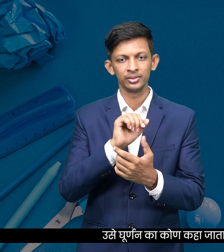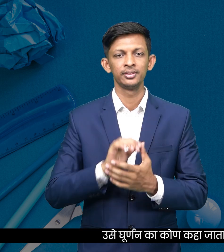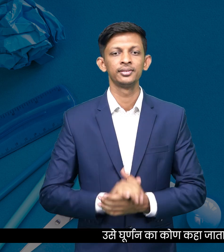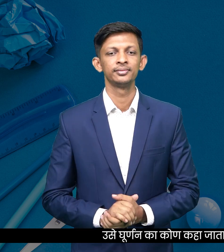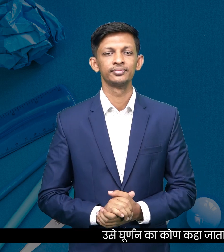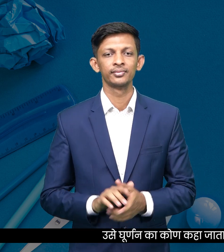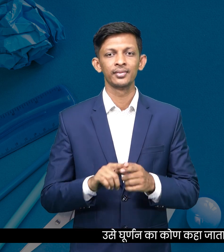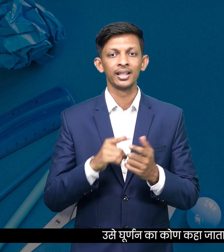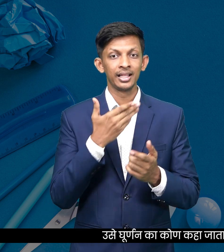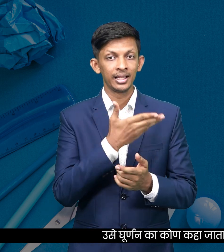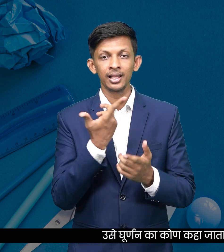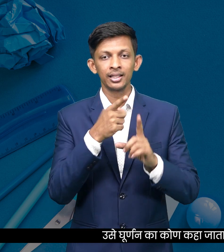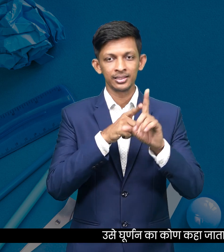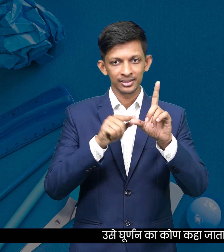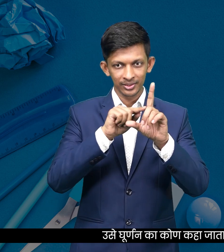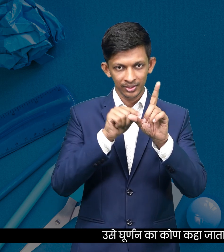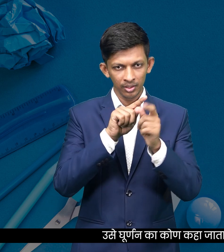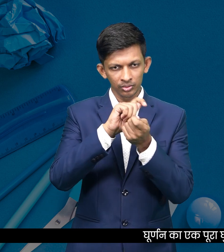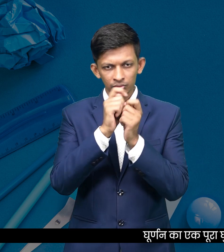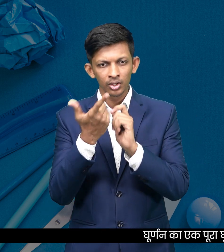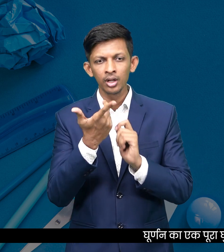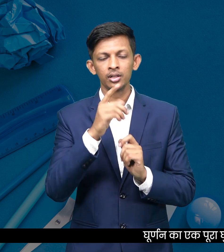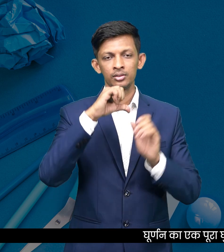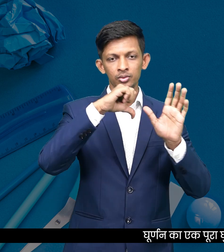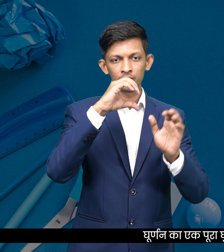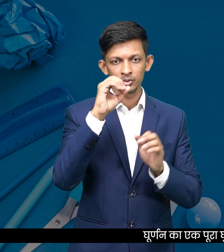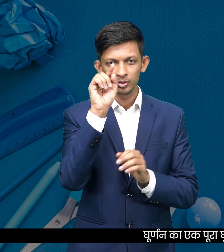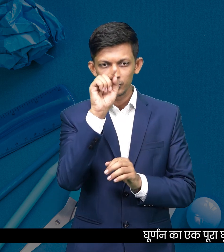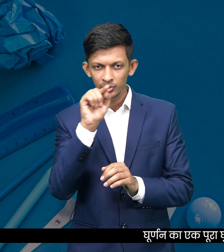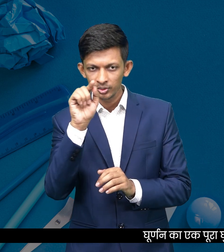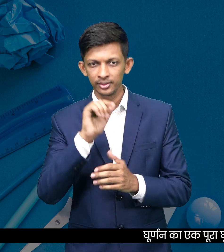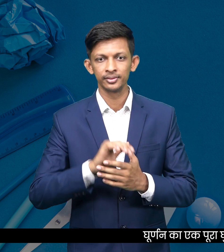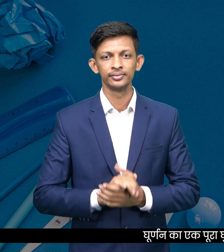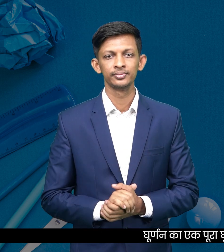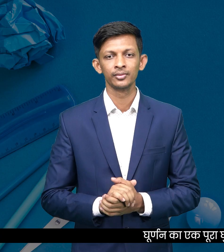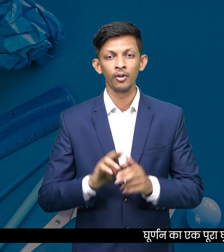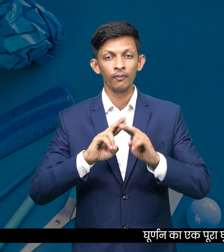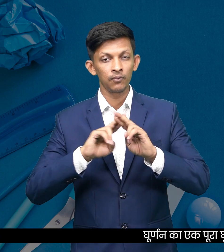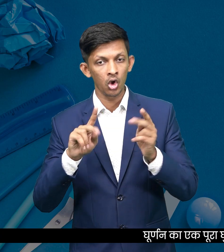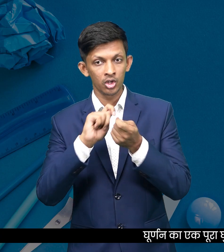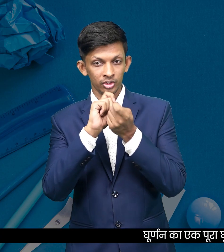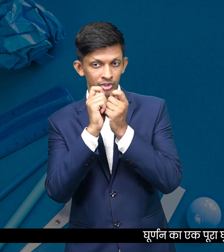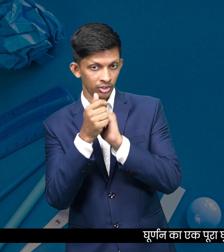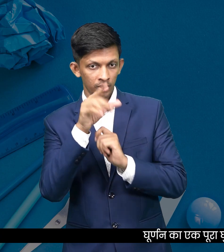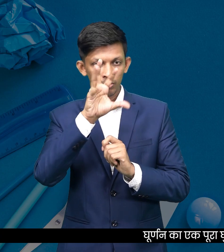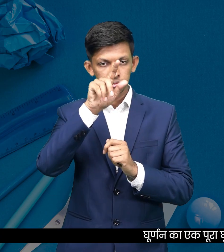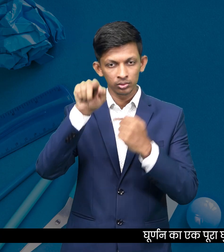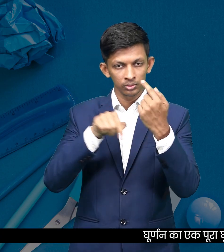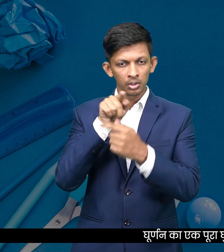घुमाव का कोण 90 डिग्री है। घूर्णन का एक पूरा घुमाव 360 डिग्री मापता है।